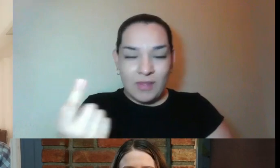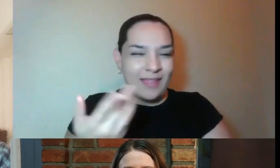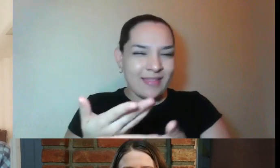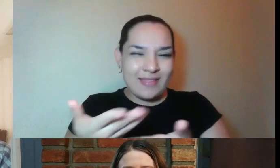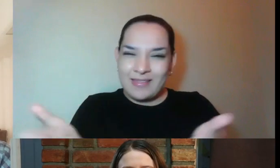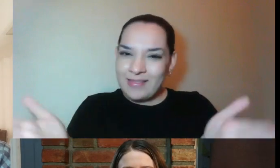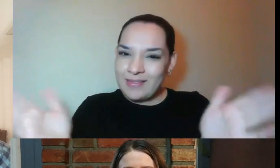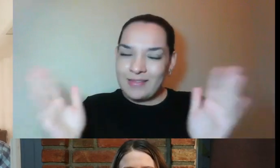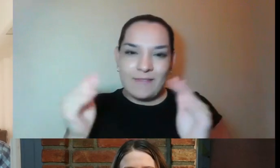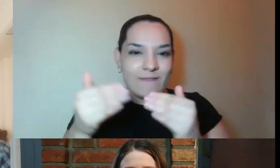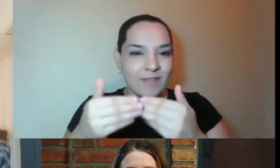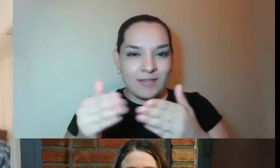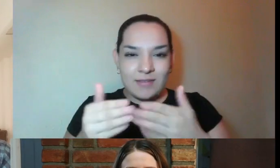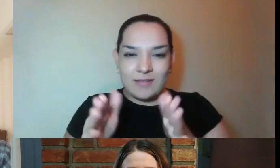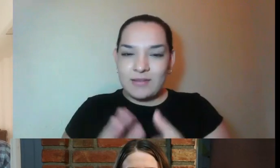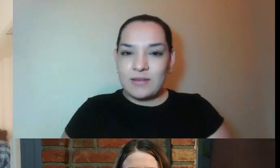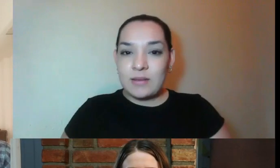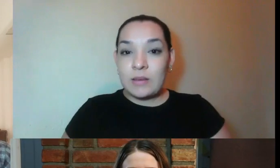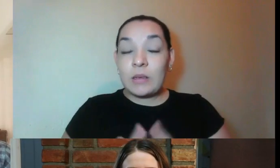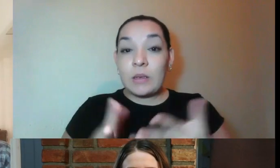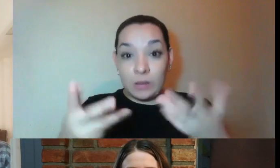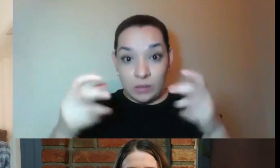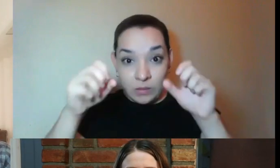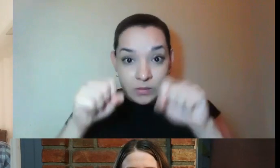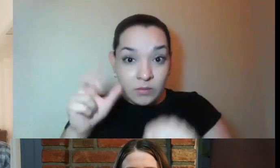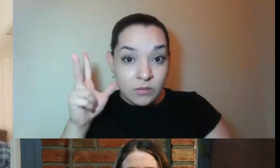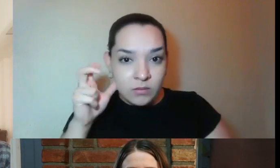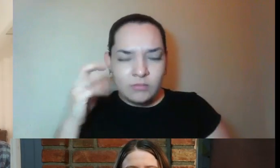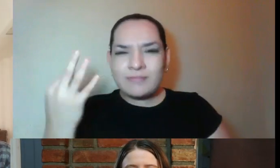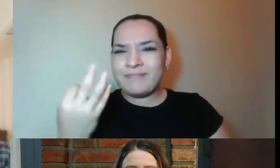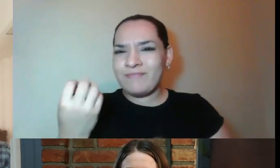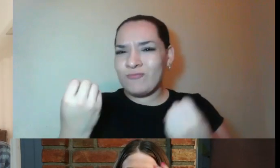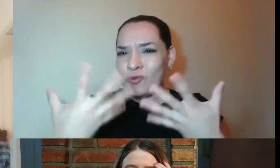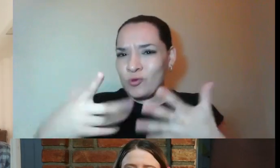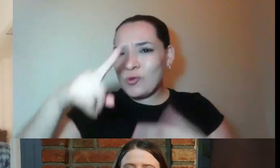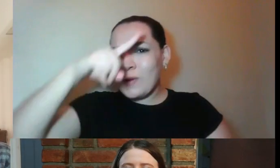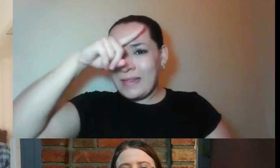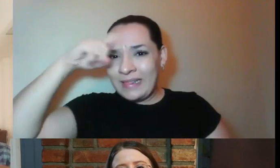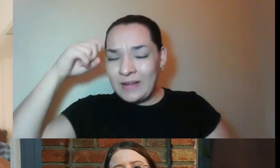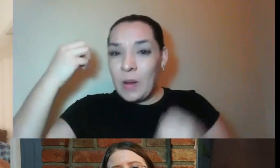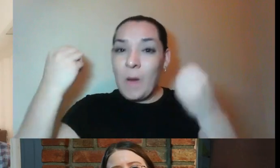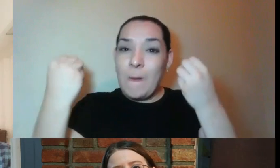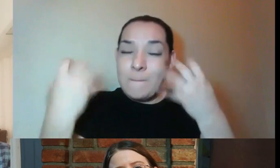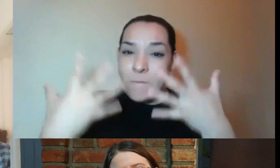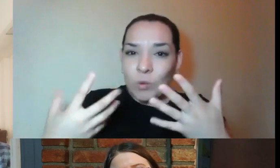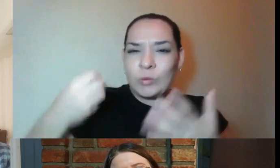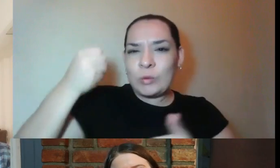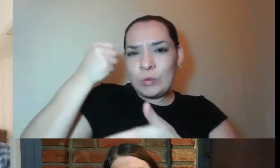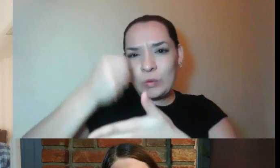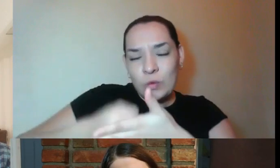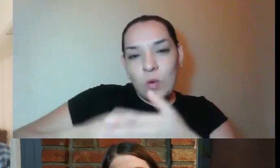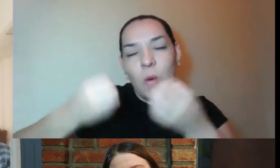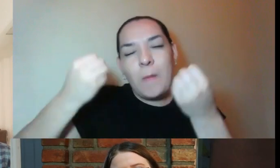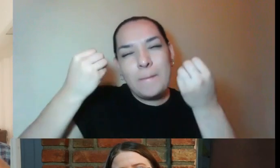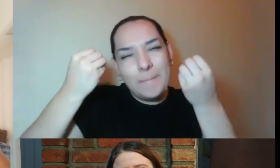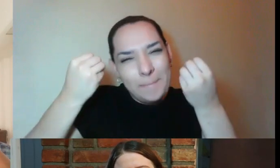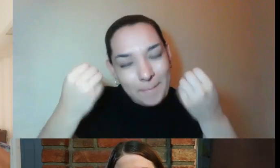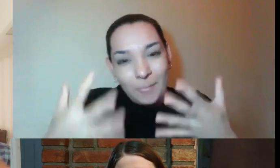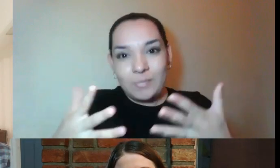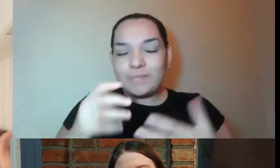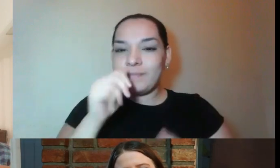persona, para poder escuchar. Conlleva mucho trabajo, mucho esfuerzo, se